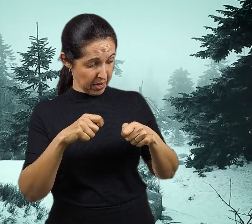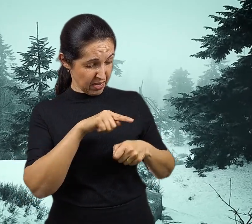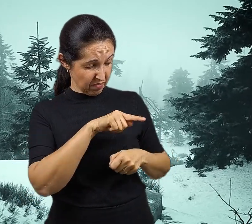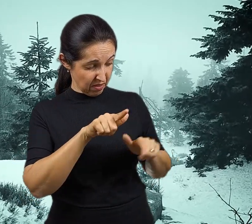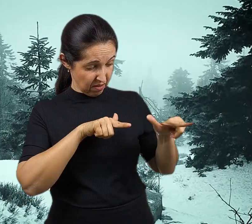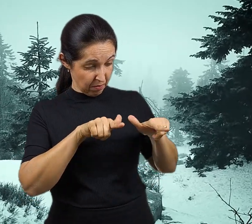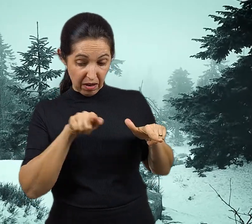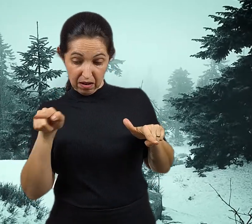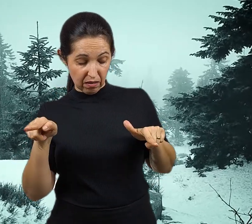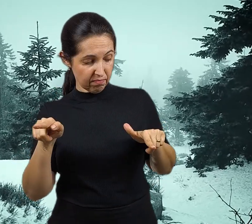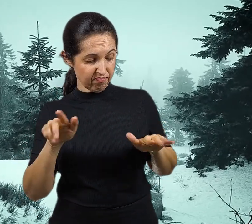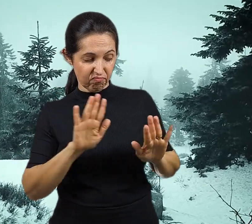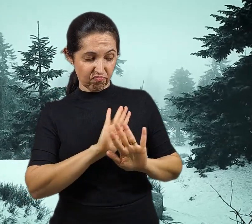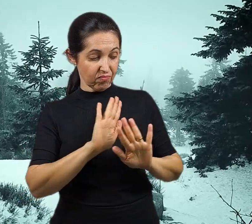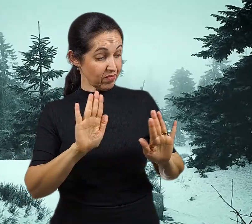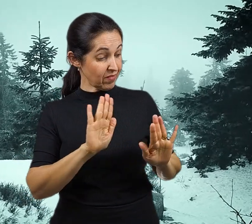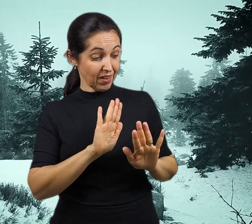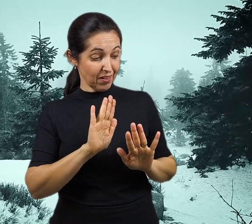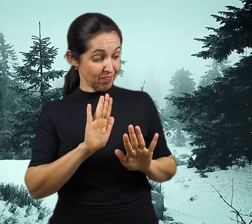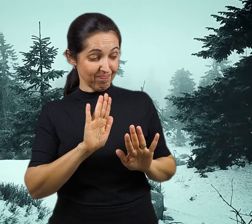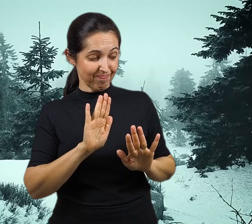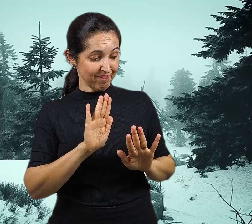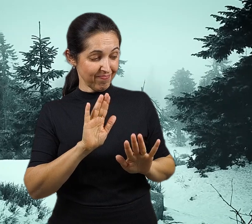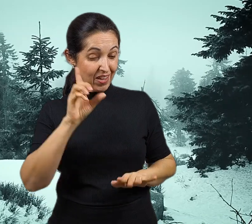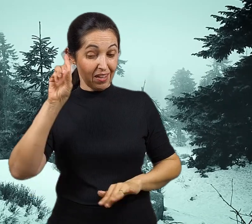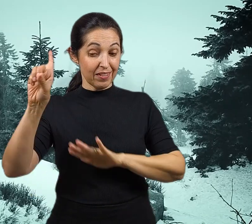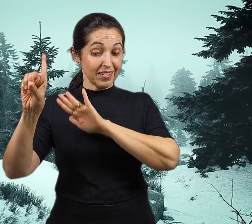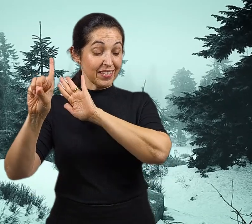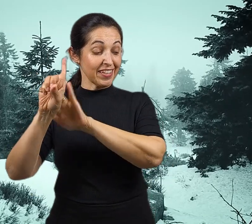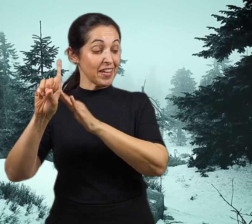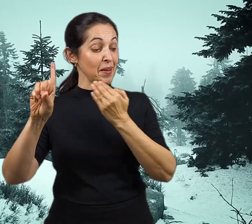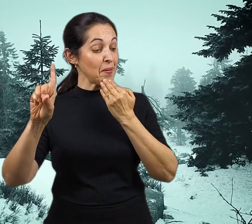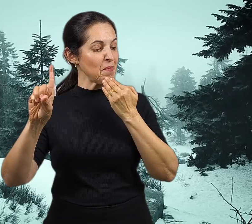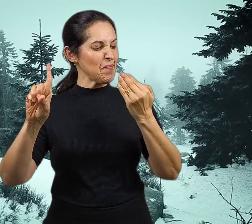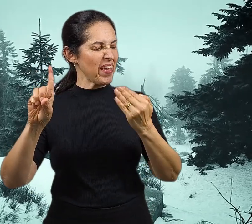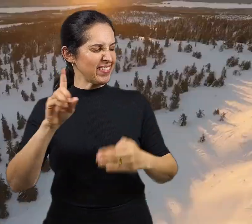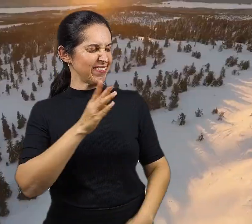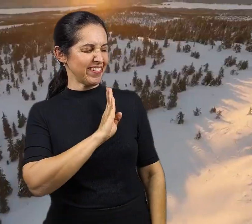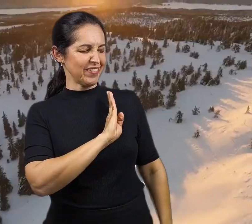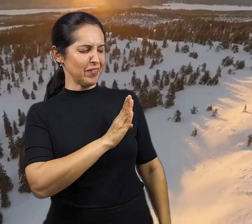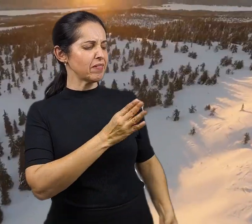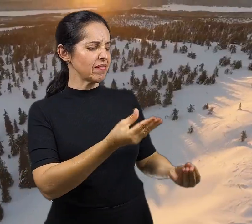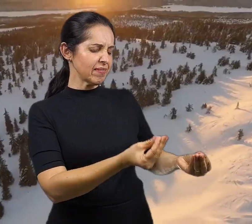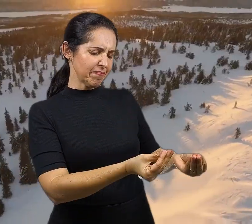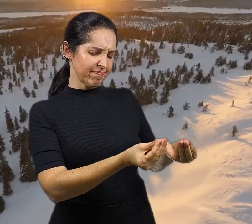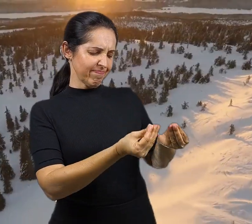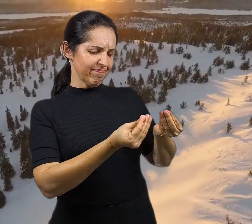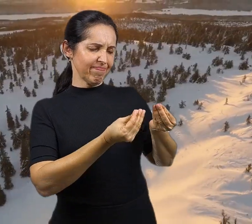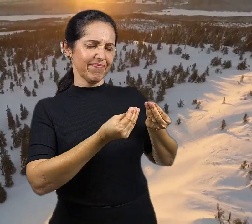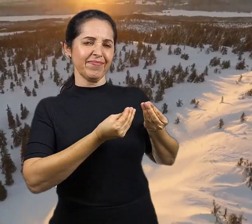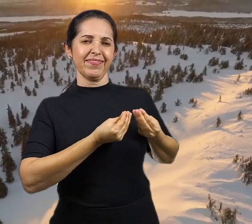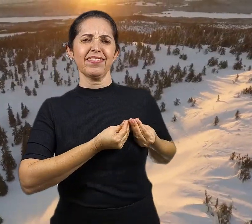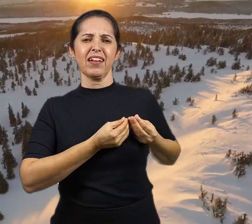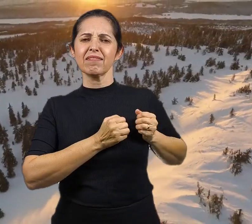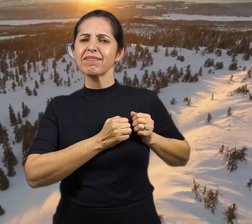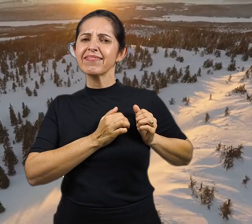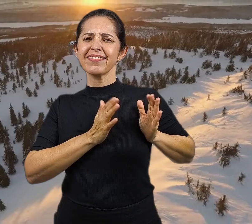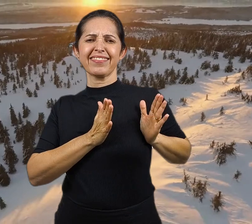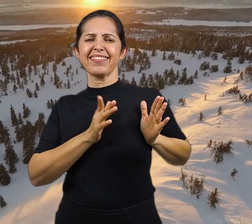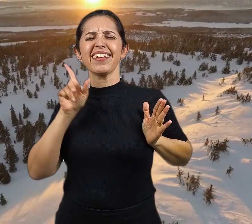meu, dá-me o teu coração. É o nosso coração que Deus quer. Ele não quer simplesmente o nosso